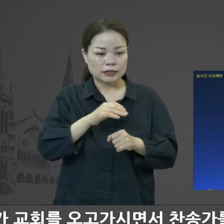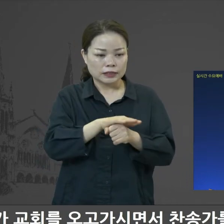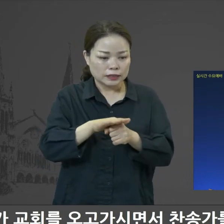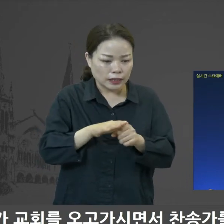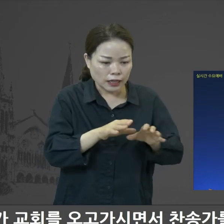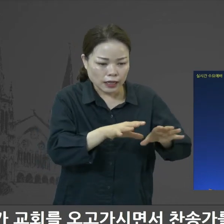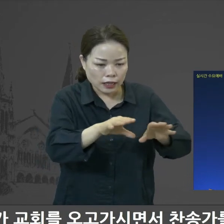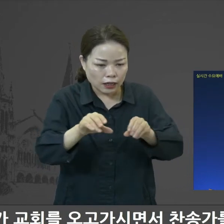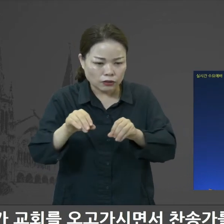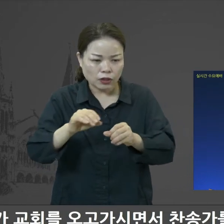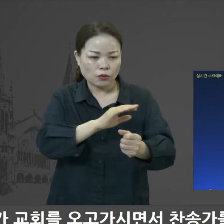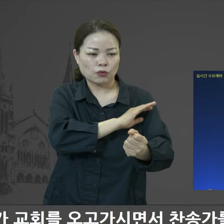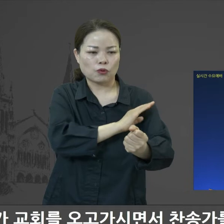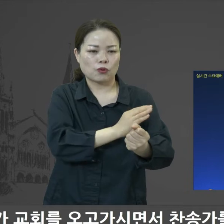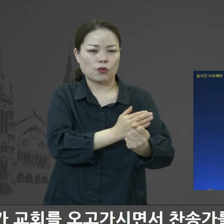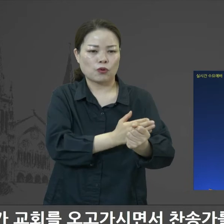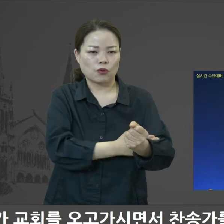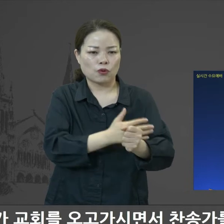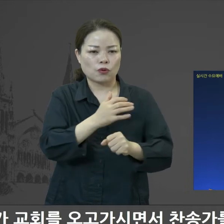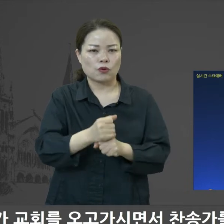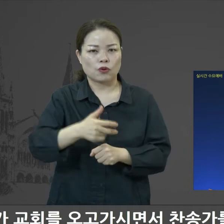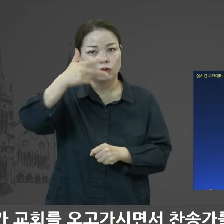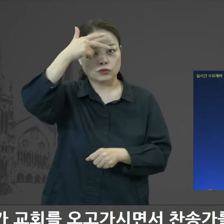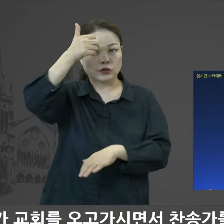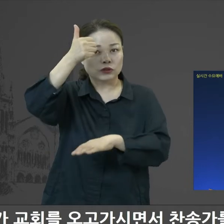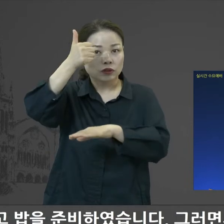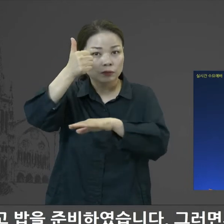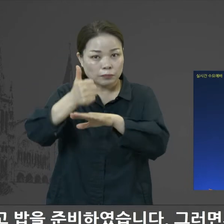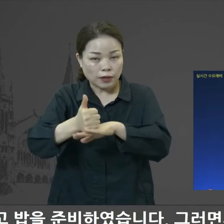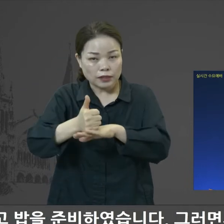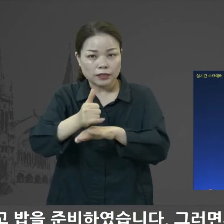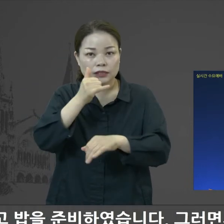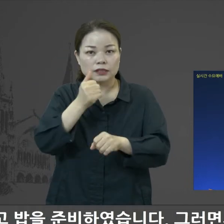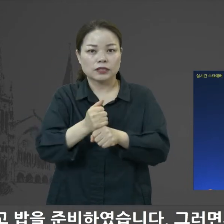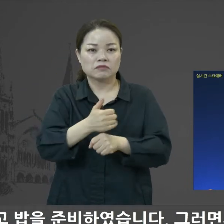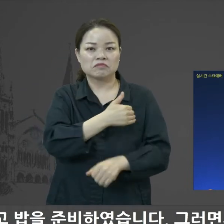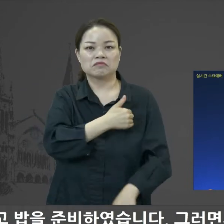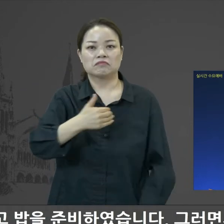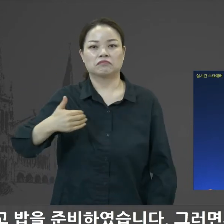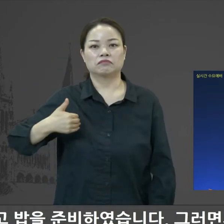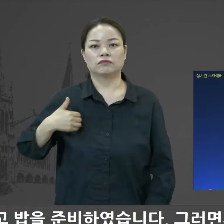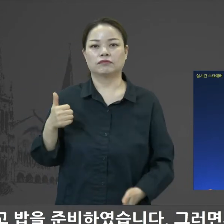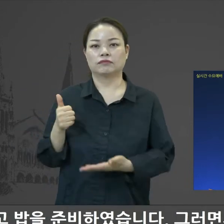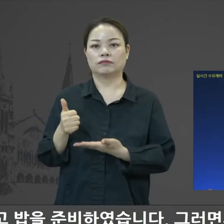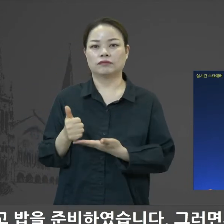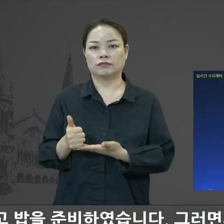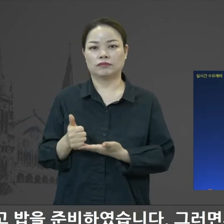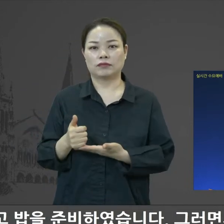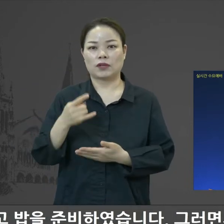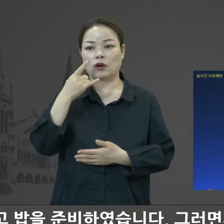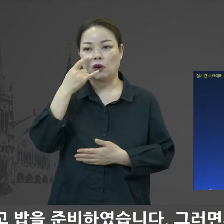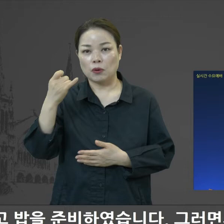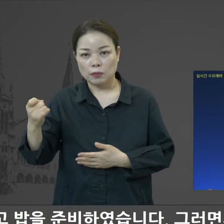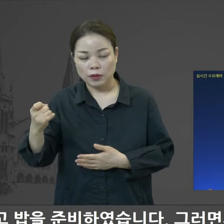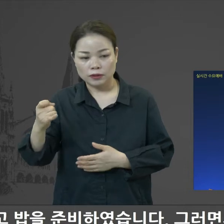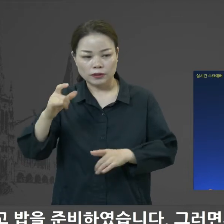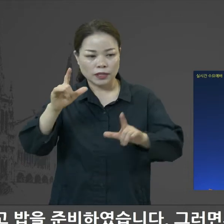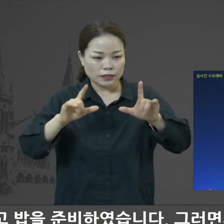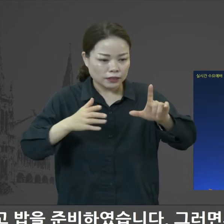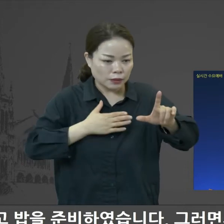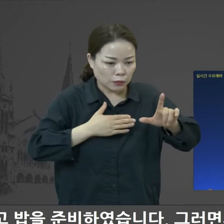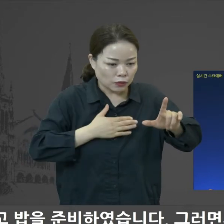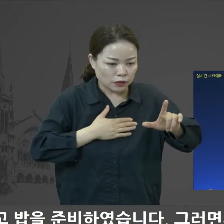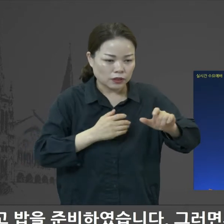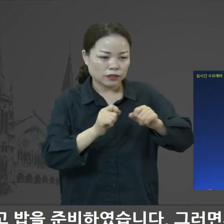인자하면서도 권위가 있고 조선 말기 대갓집에 풍모가 서린 위풍당당한 분이셨습니다. 어머니의 자태는 제